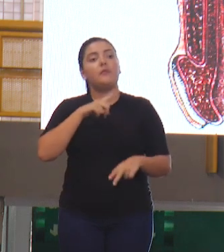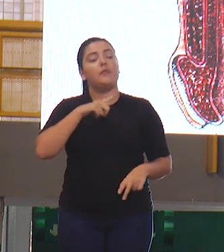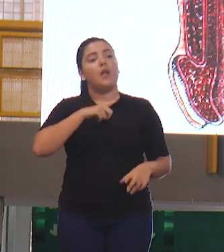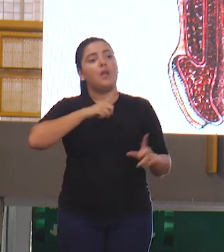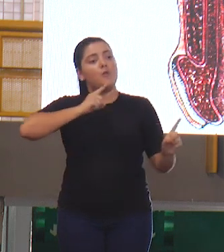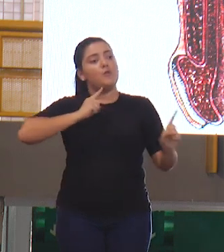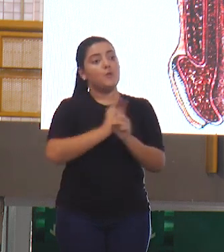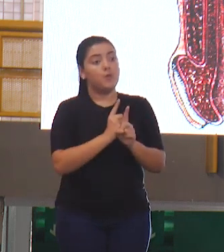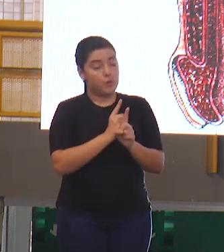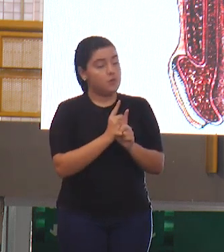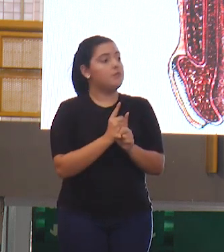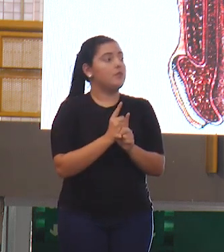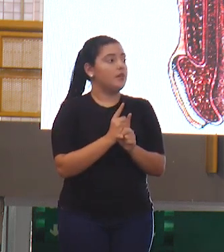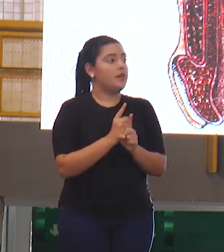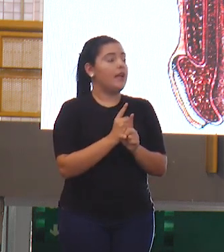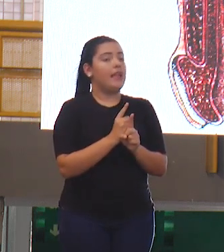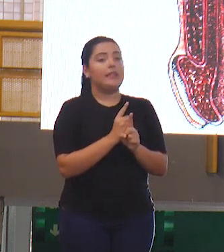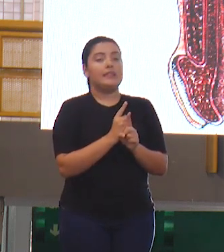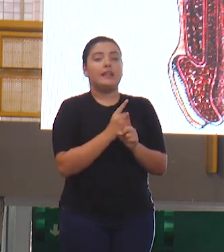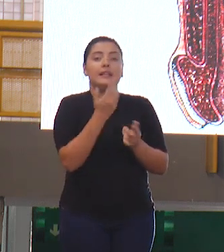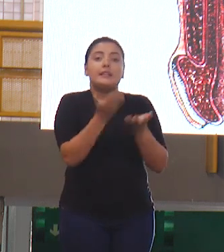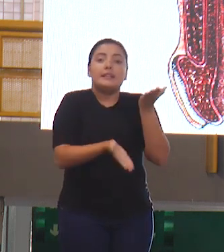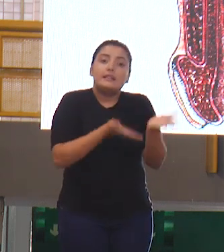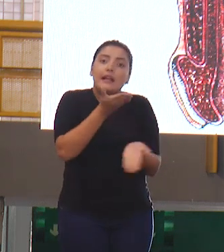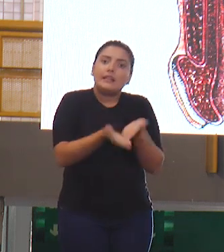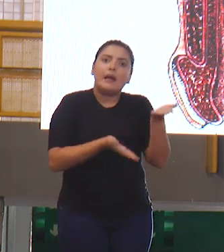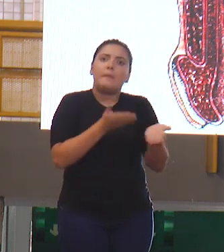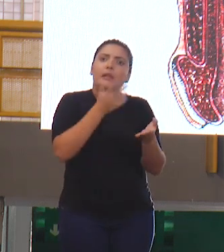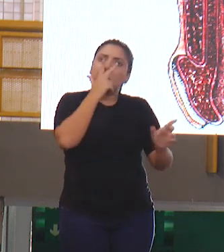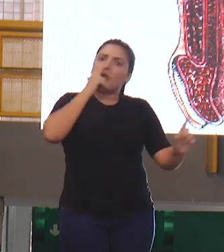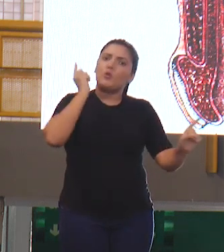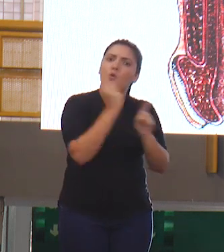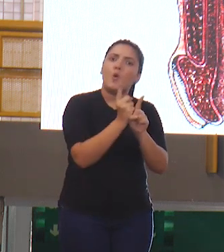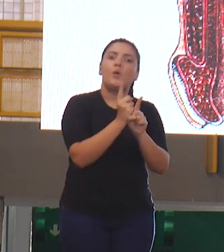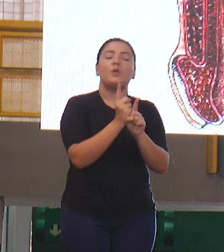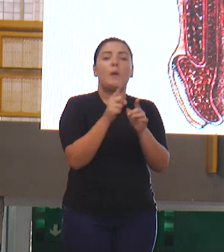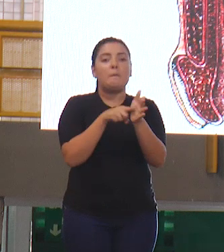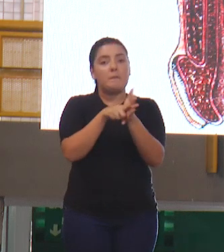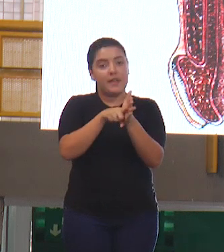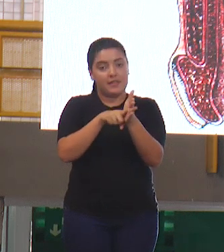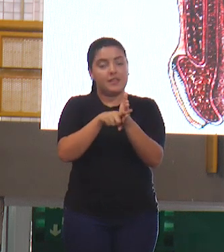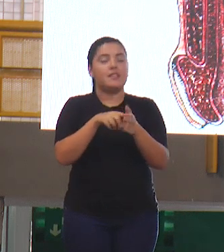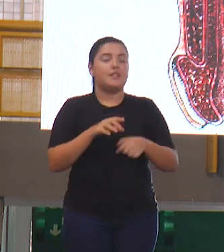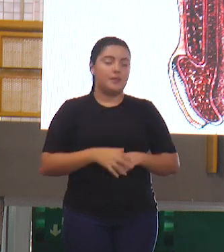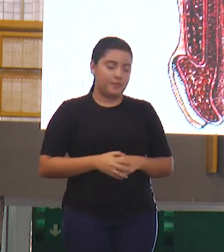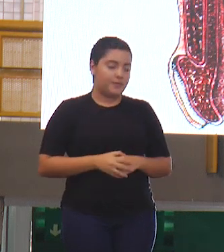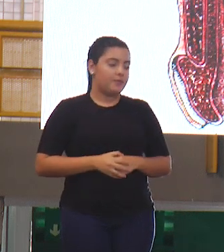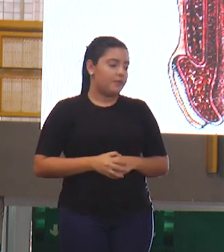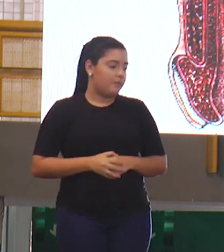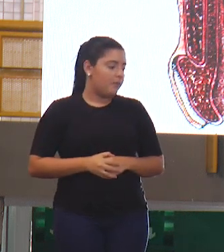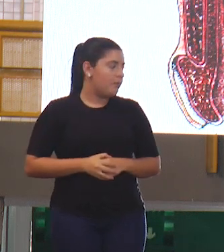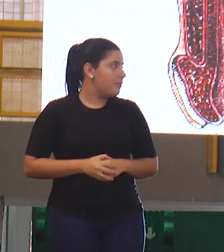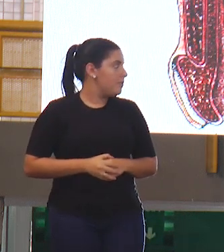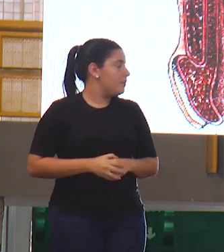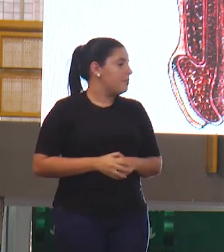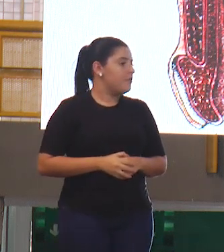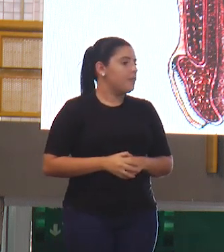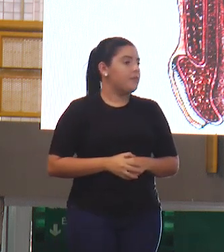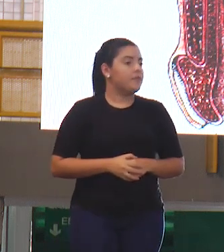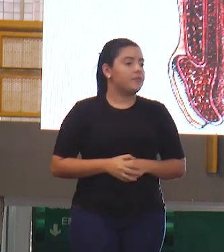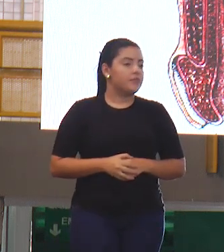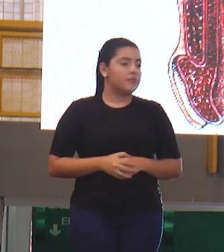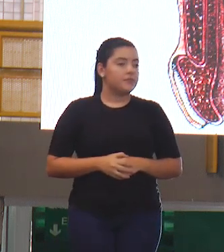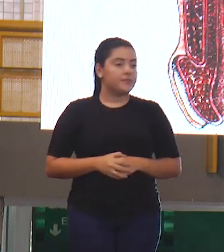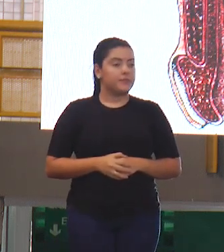descobriu um tratamento quase que por acaso, usando a pesquisa, buscando quem? Acerca da questão